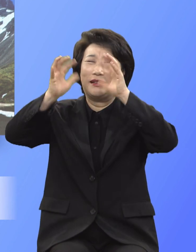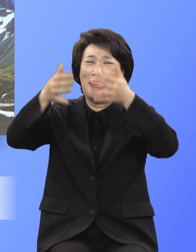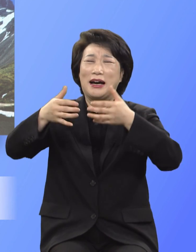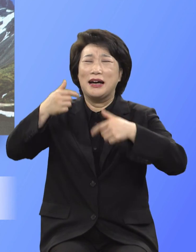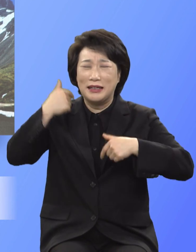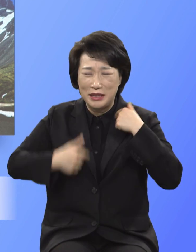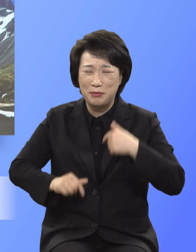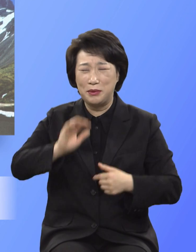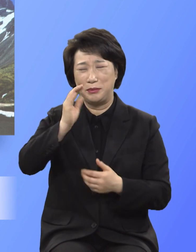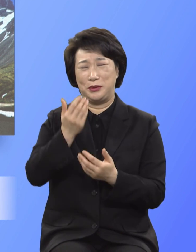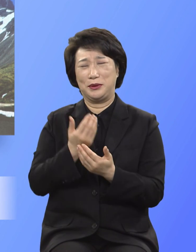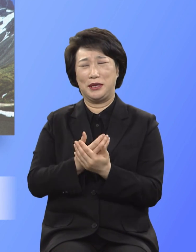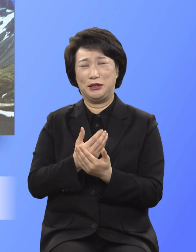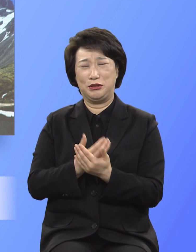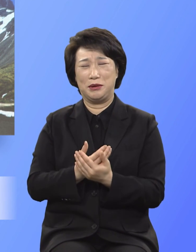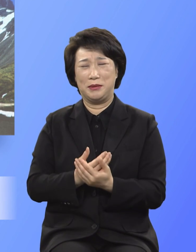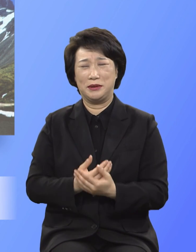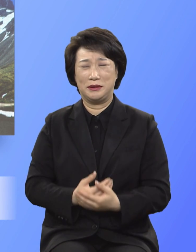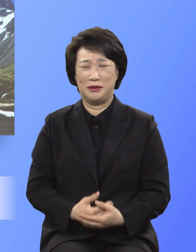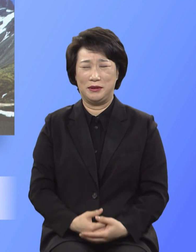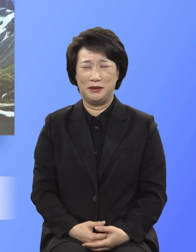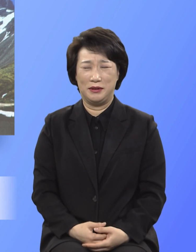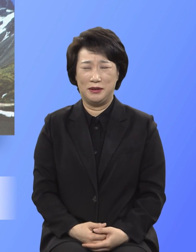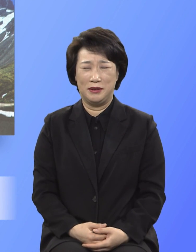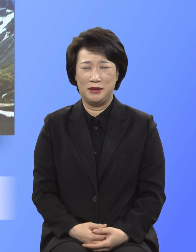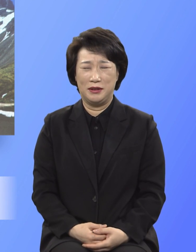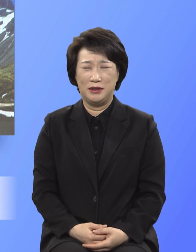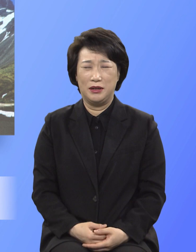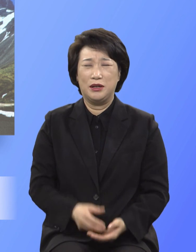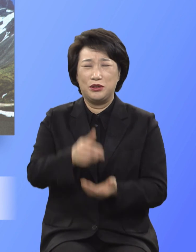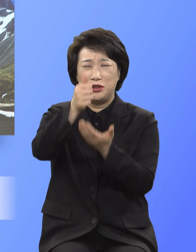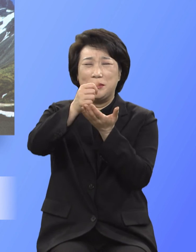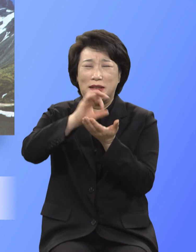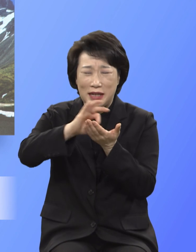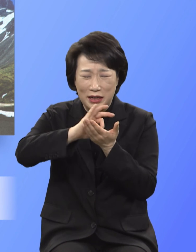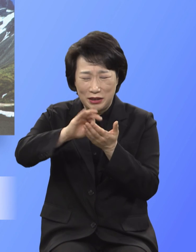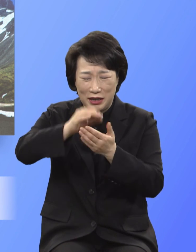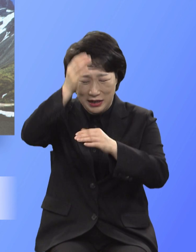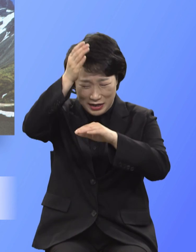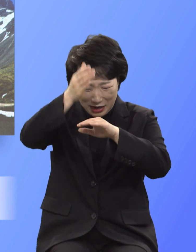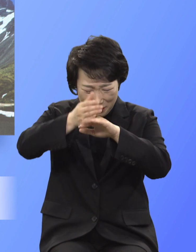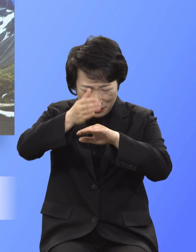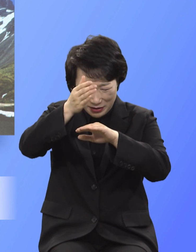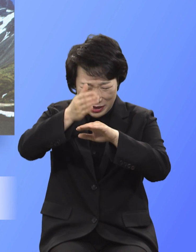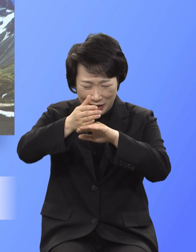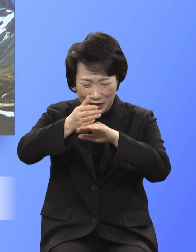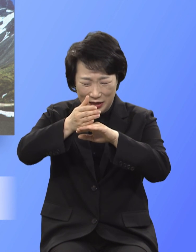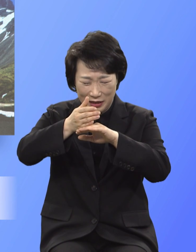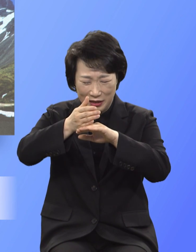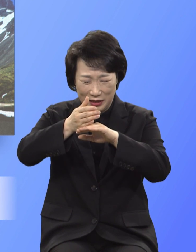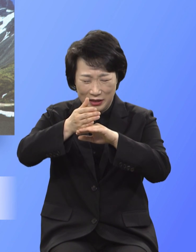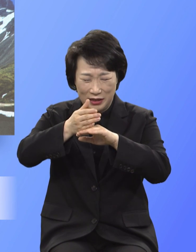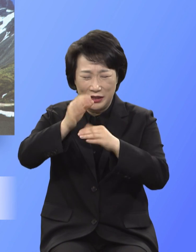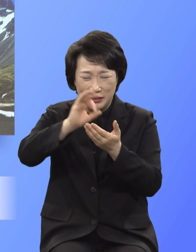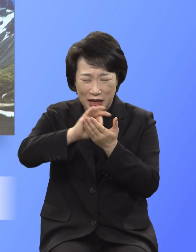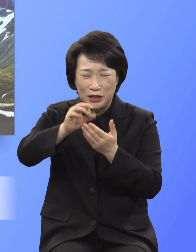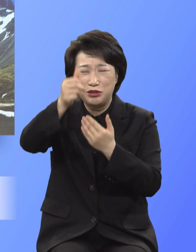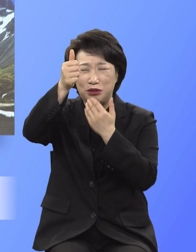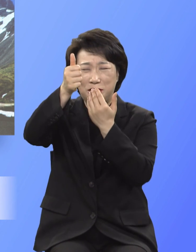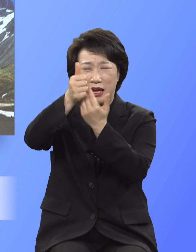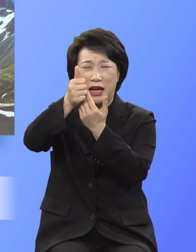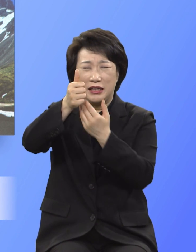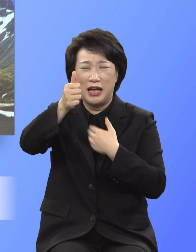나라 기쁨이 되게 하옵소서. 주가 사용하셨음을 감사드리며